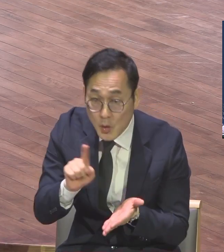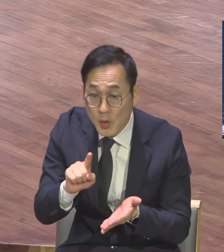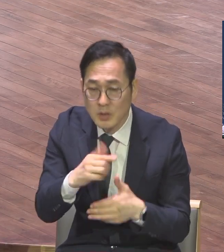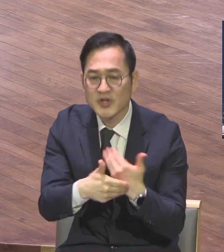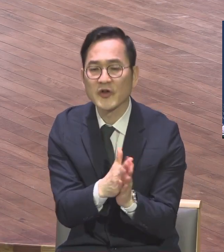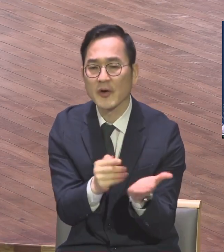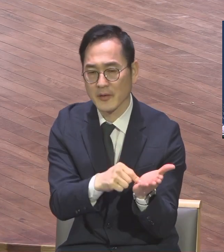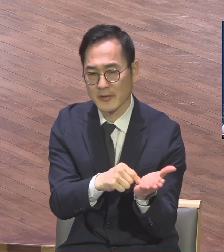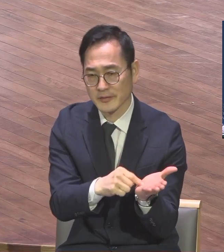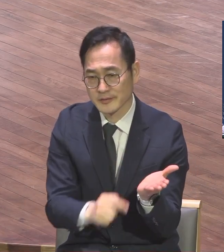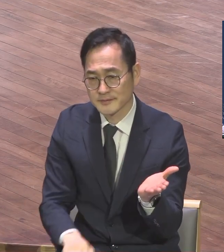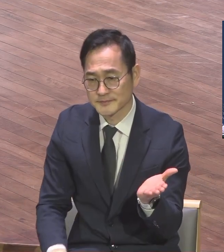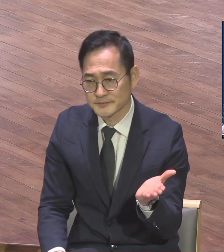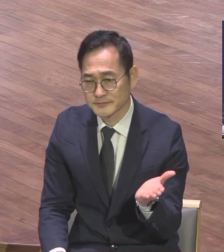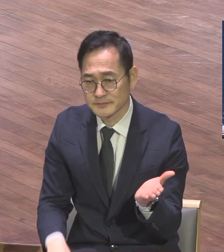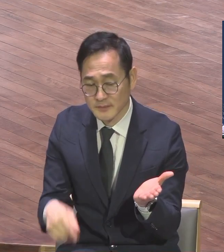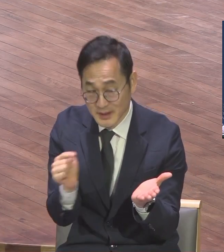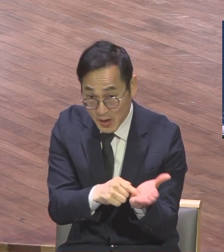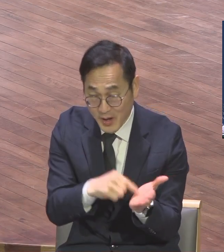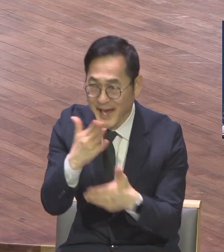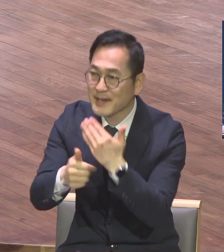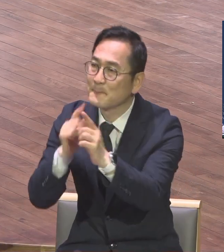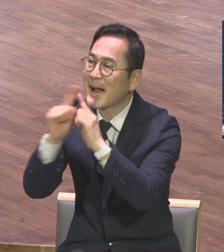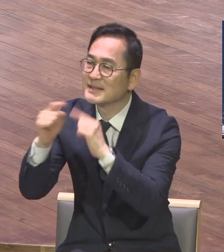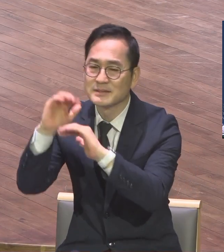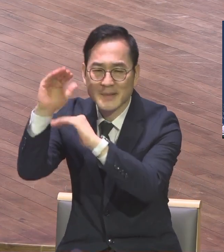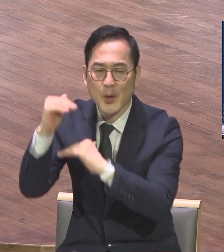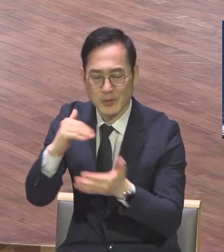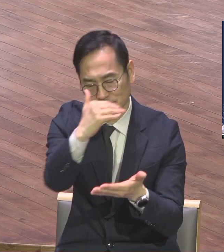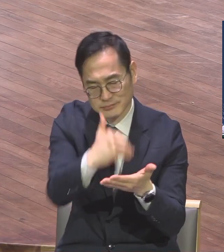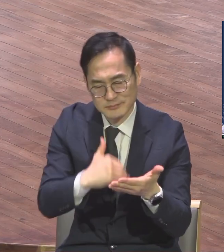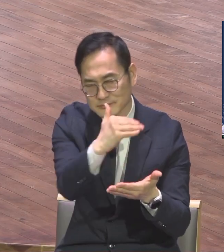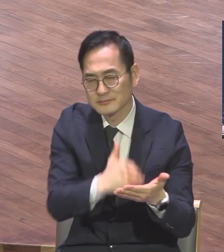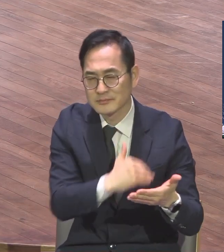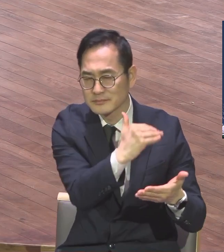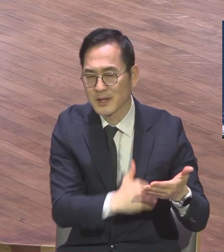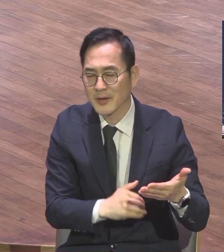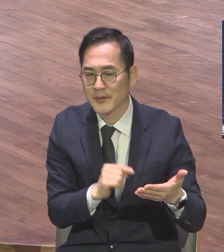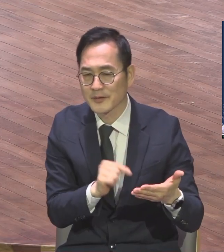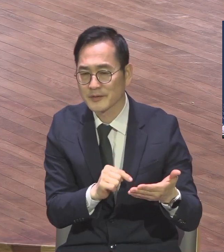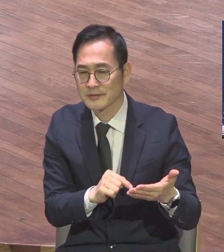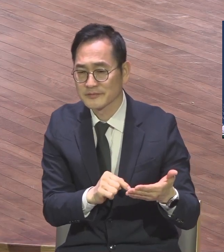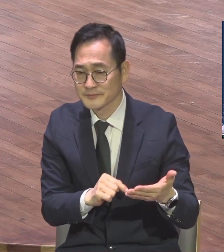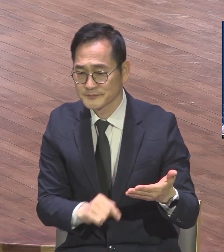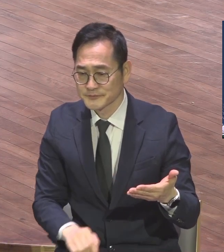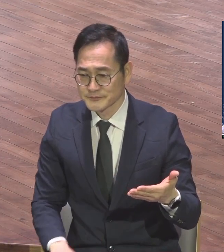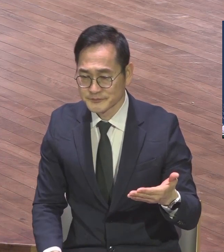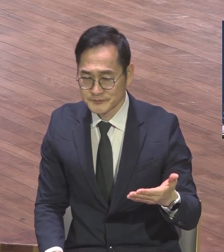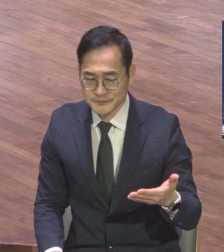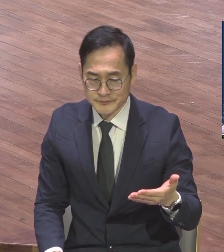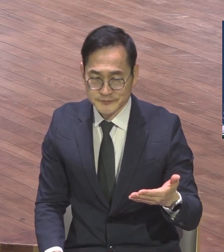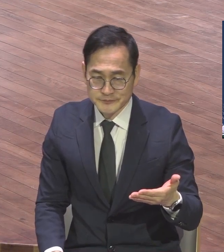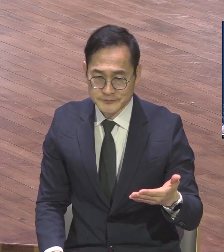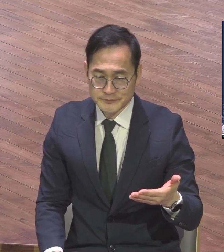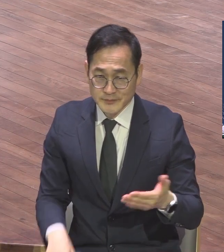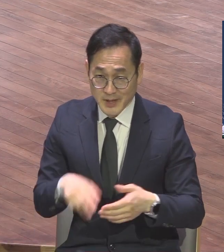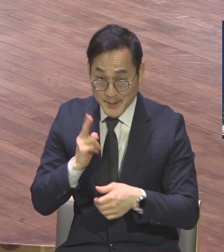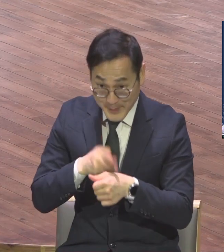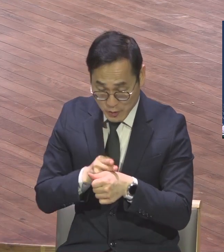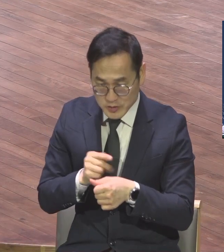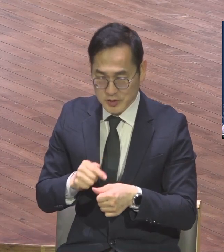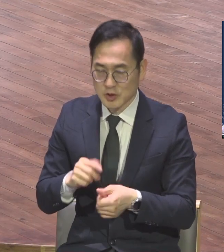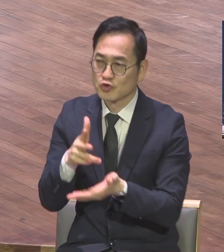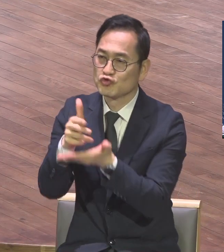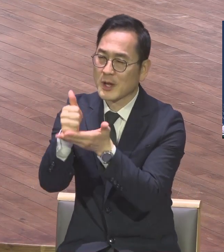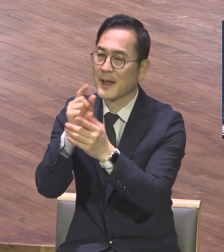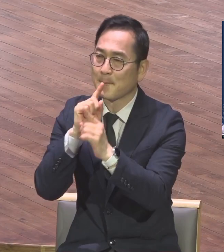책이냐? 하나님의 말씀을 기록한 책이에요. 오늘 본문 20절에 이와 같이 주의 말씀이 힘이